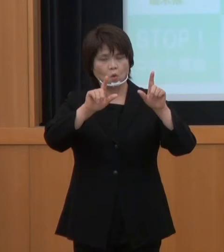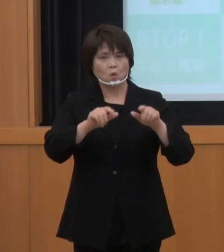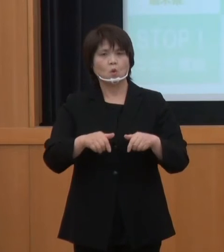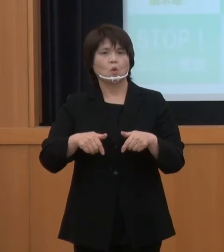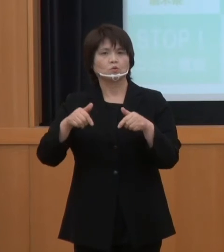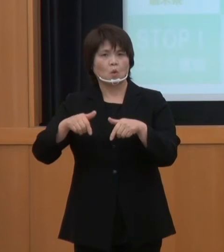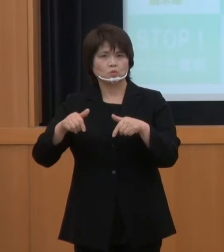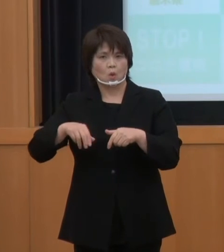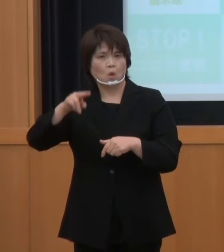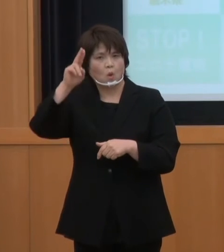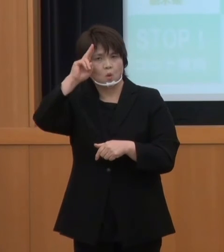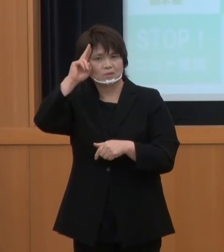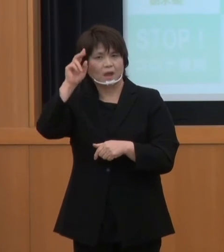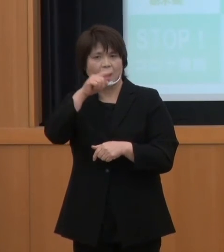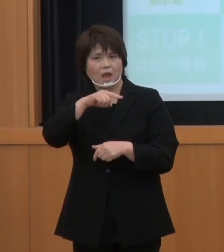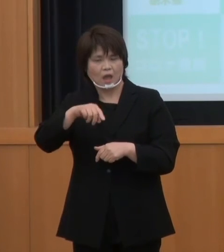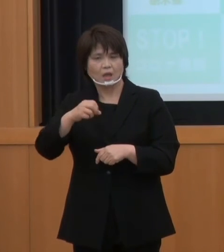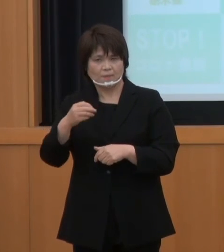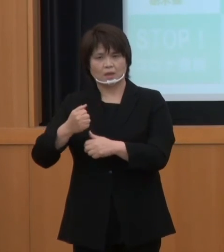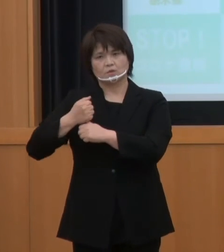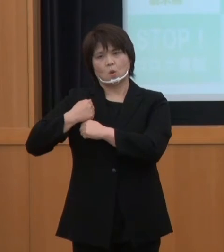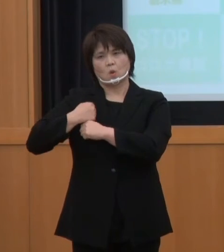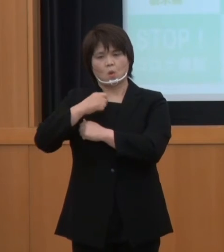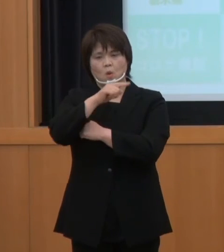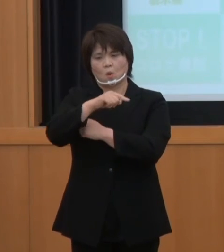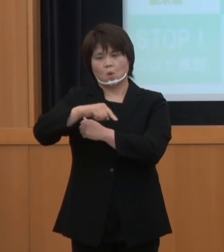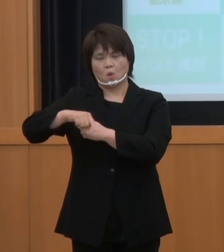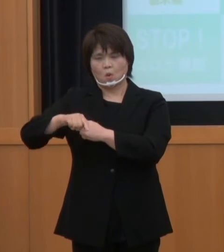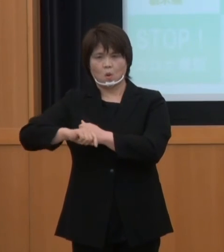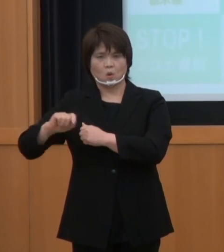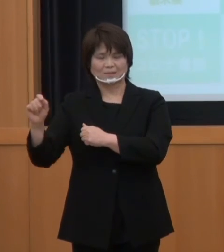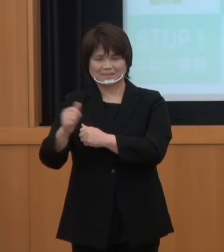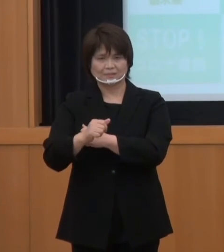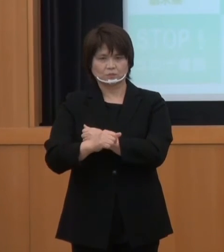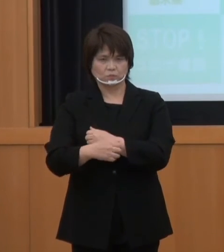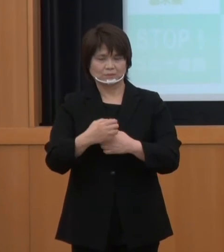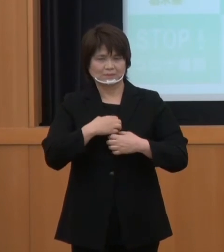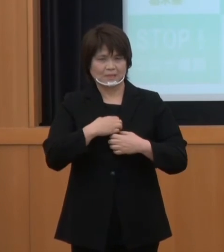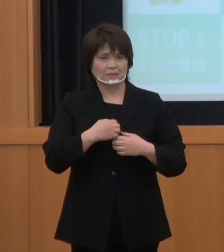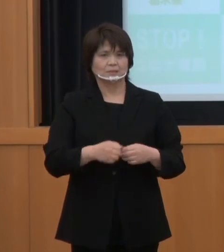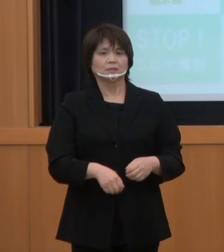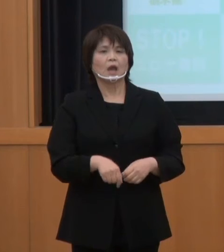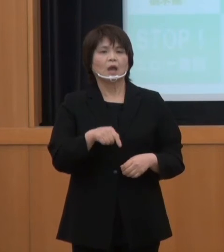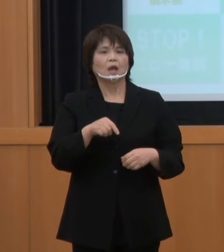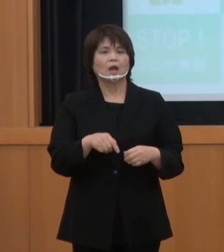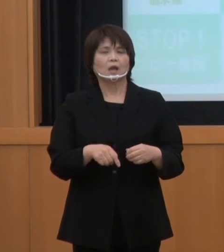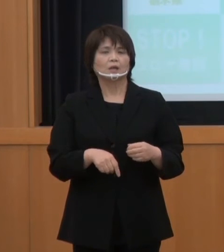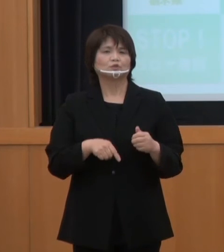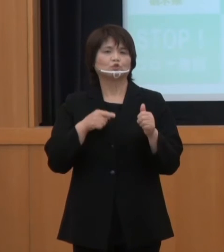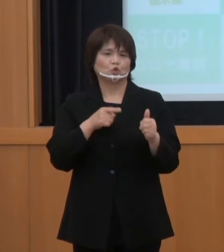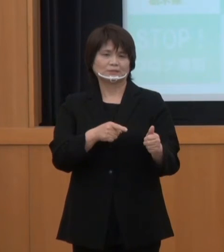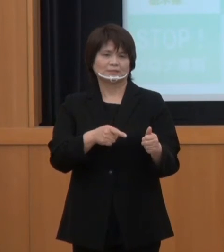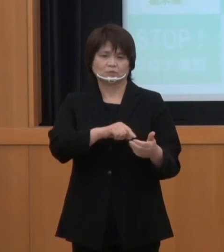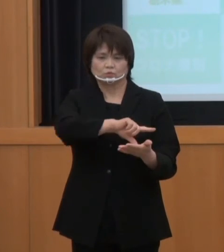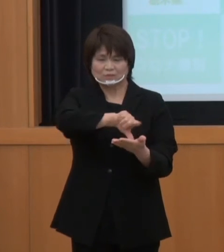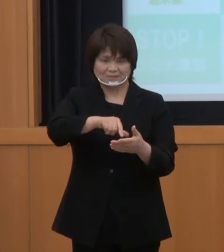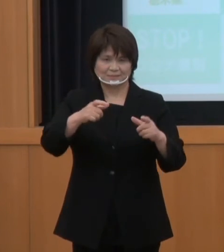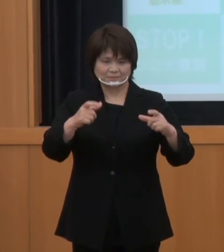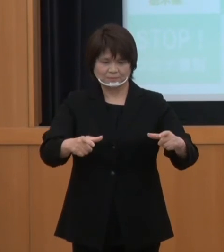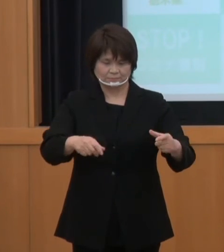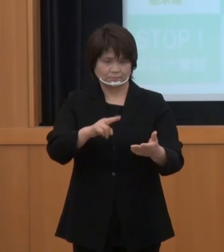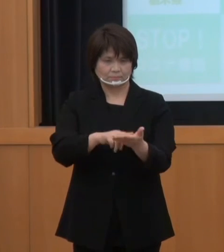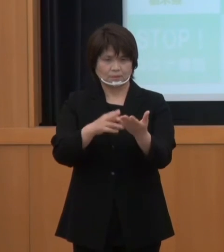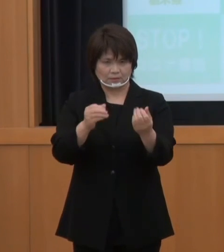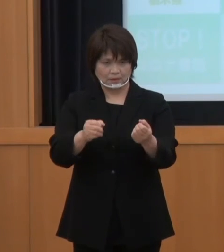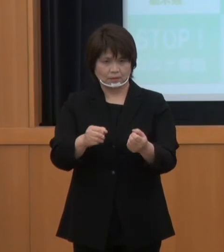都府、大阪府、および兵庫県を緊急事態措置区域とするとともに、本